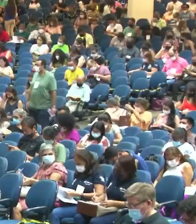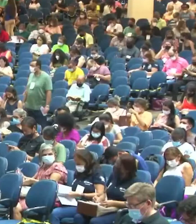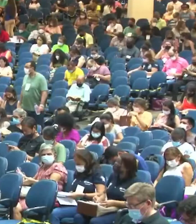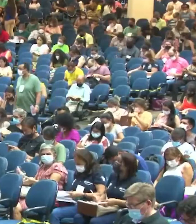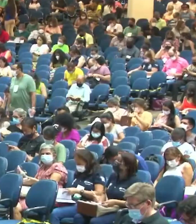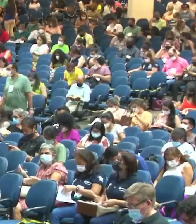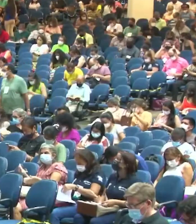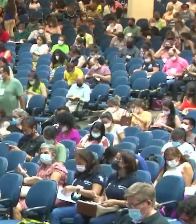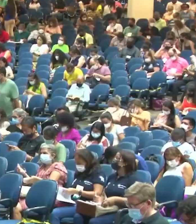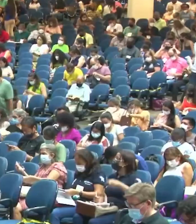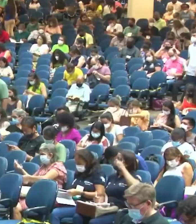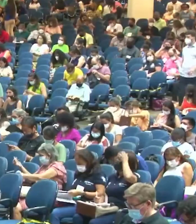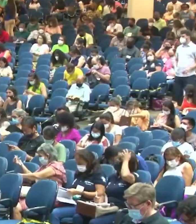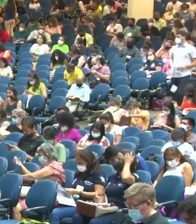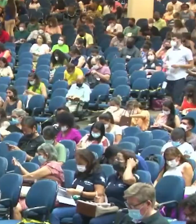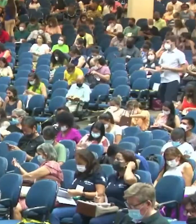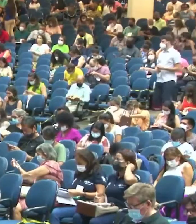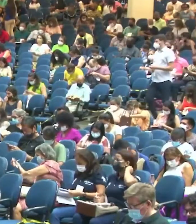versículo 8,